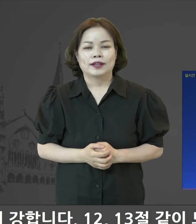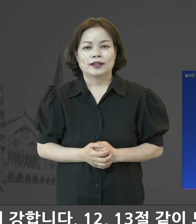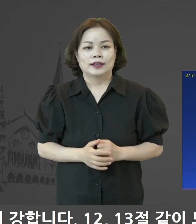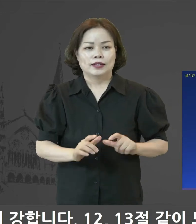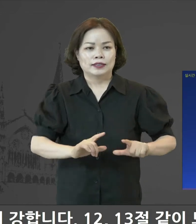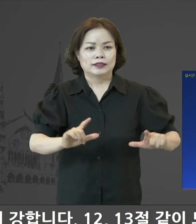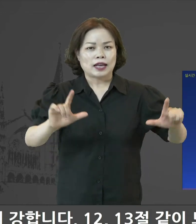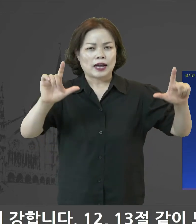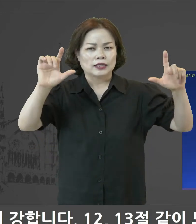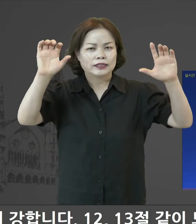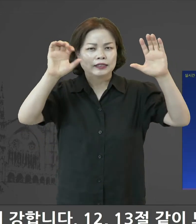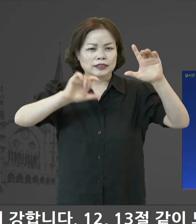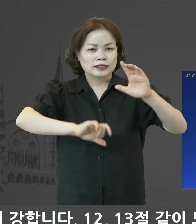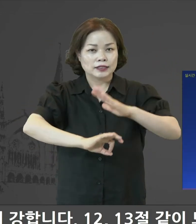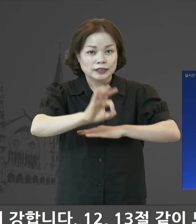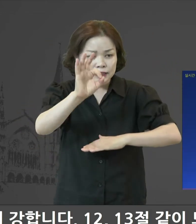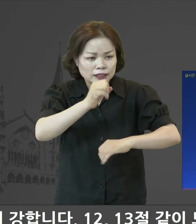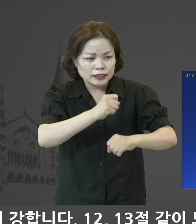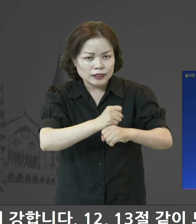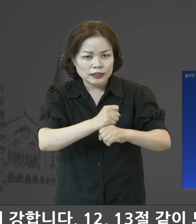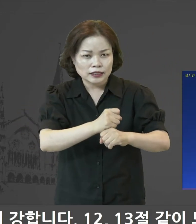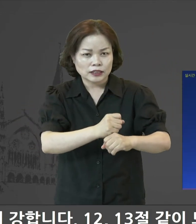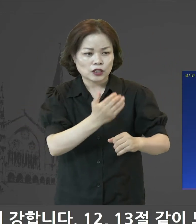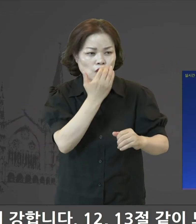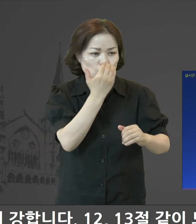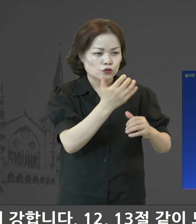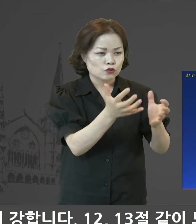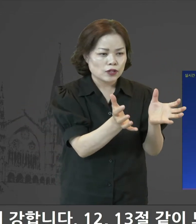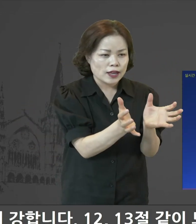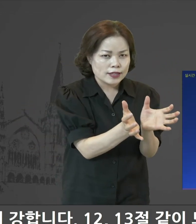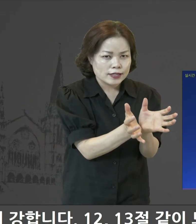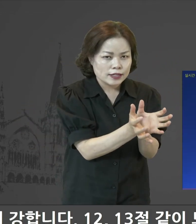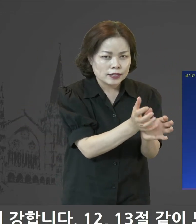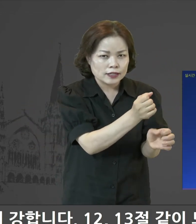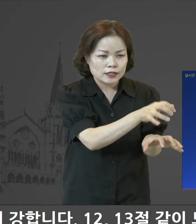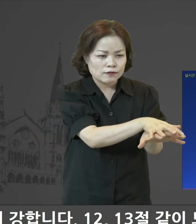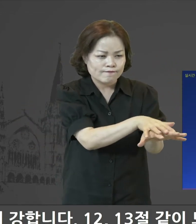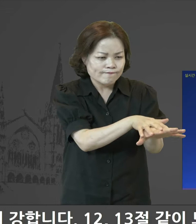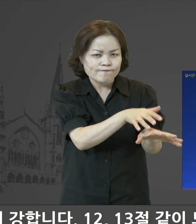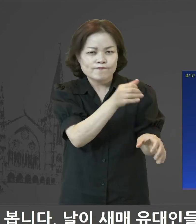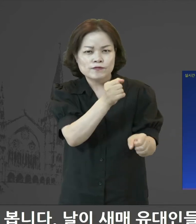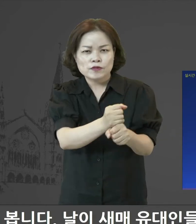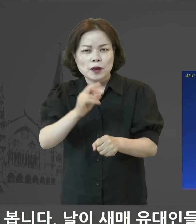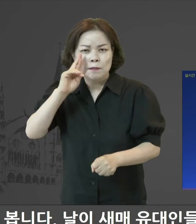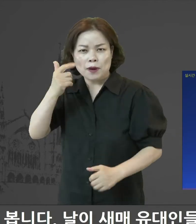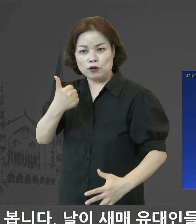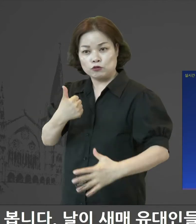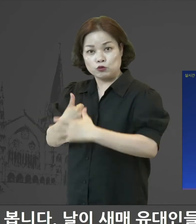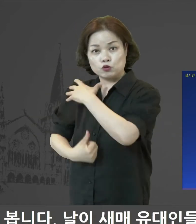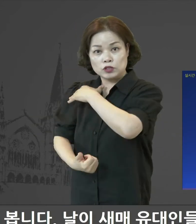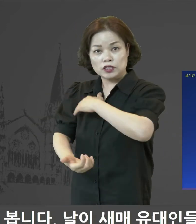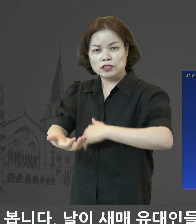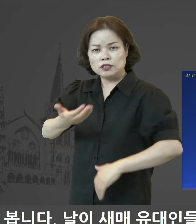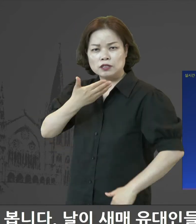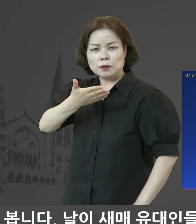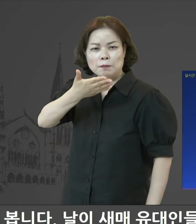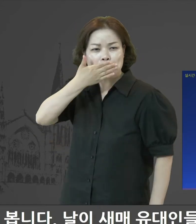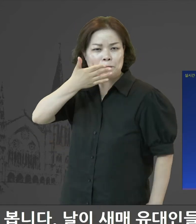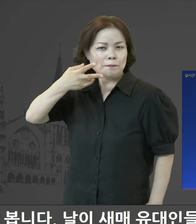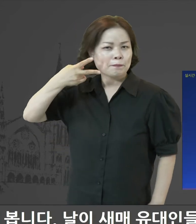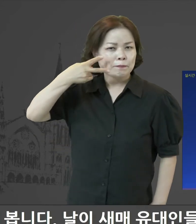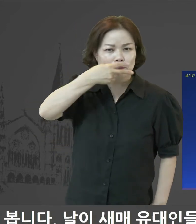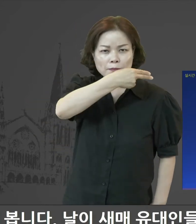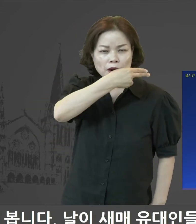날이 새매 유대인들이 당을 지어 맹세하되 바울을 죽이기 전에는 먹지도 아니하고